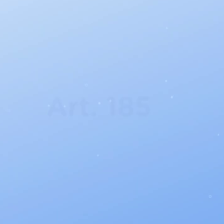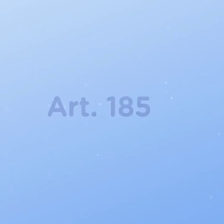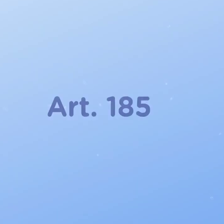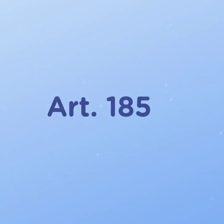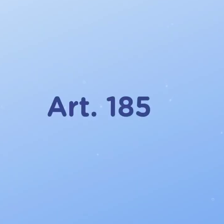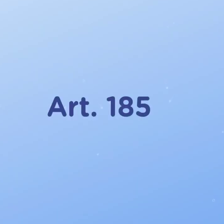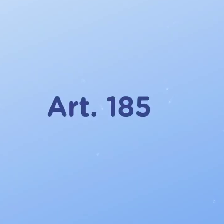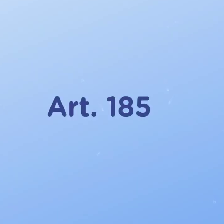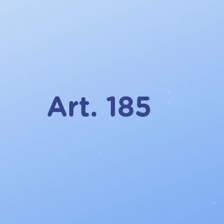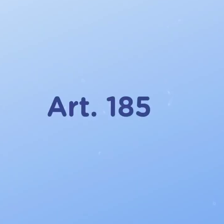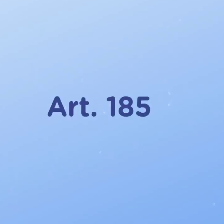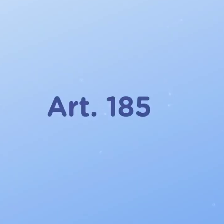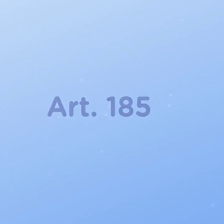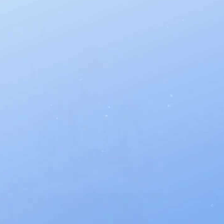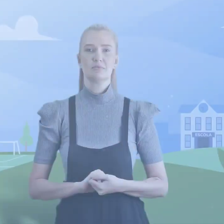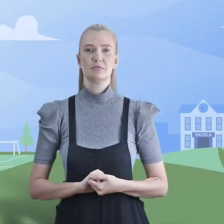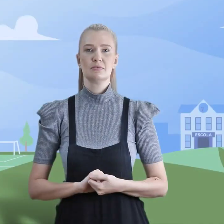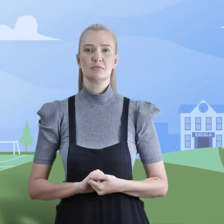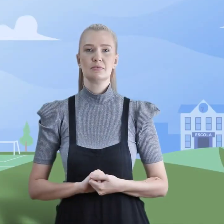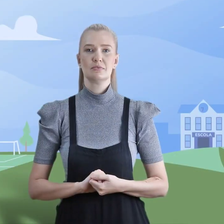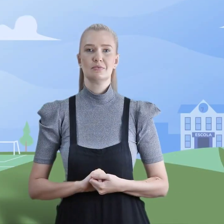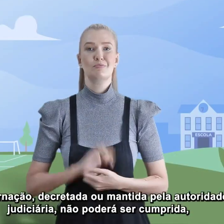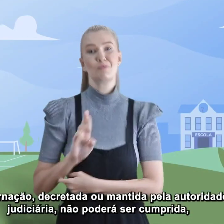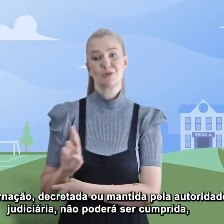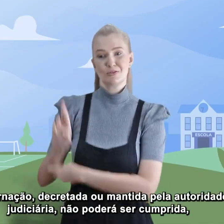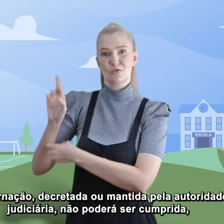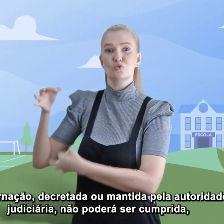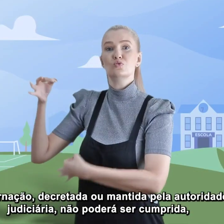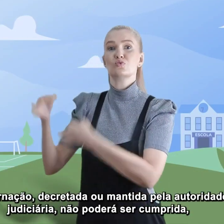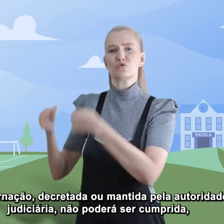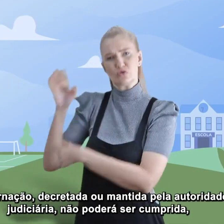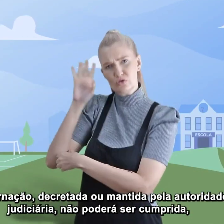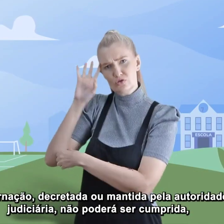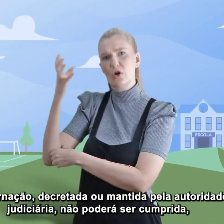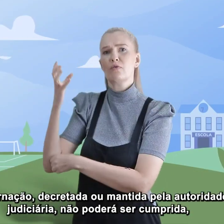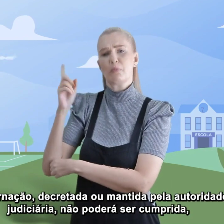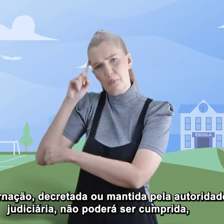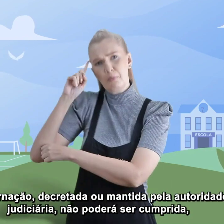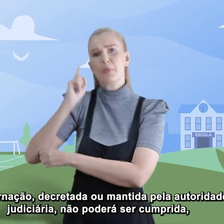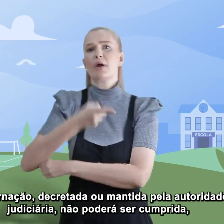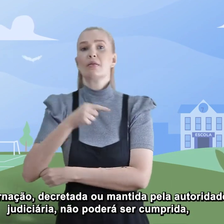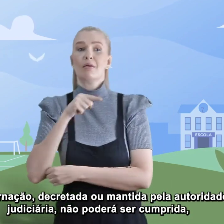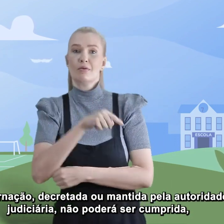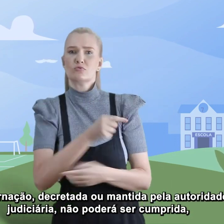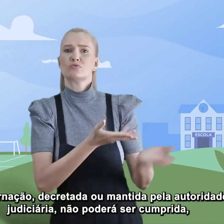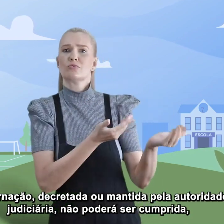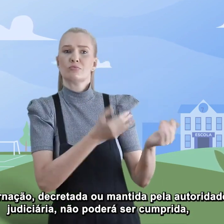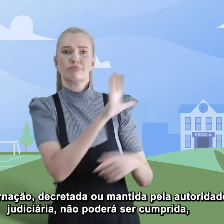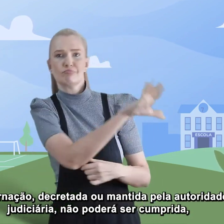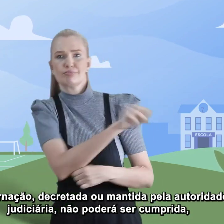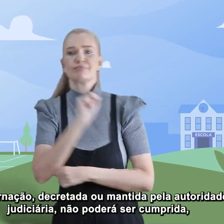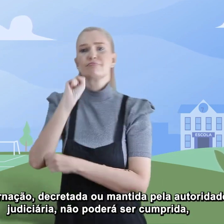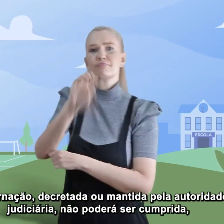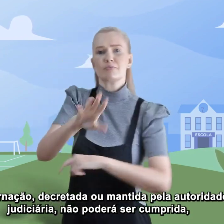Artigo 185. A internação, decretada ou mantida pela autoridade judiciária, não poderá